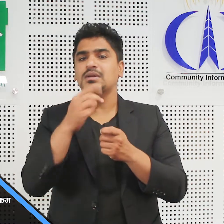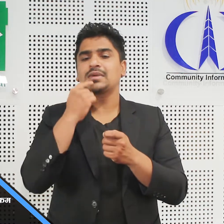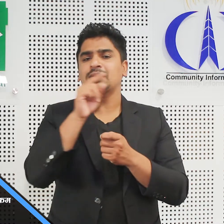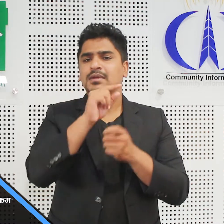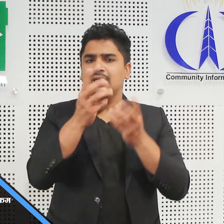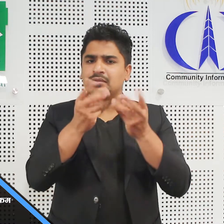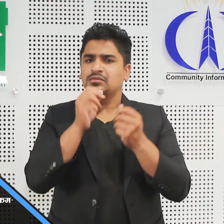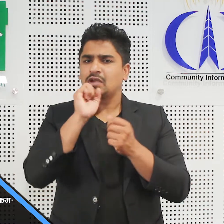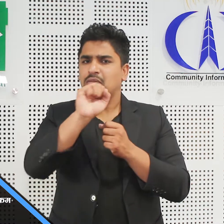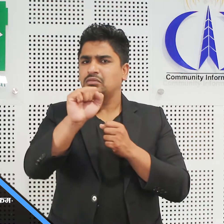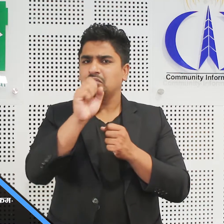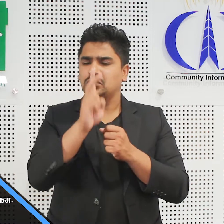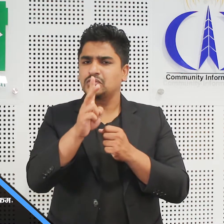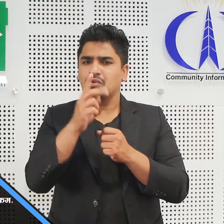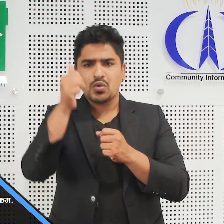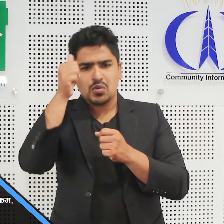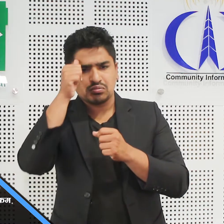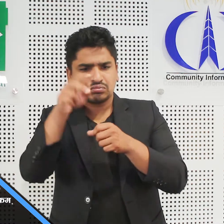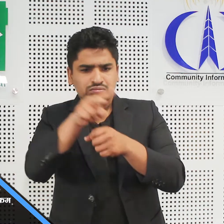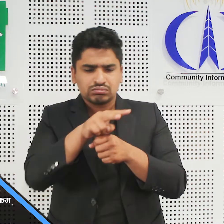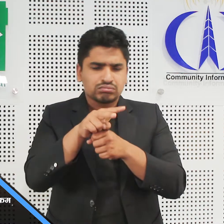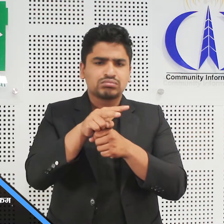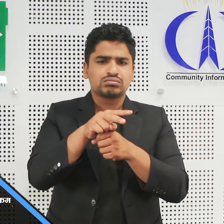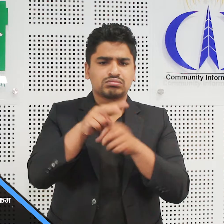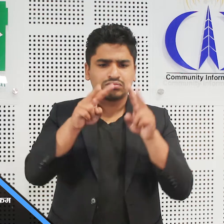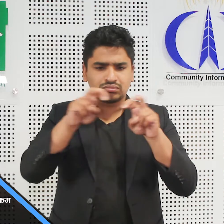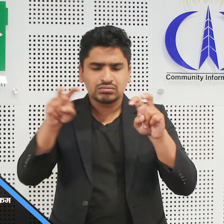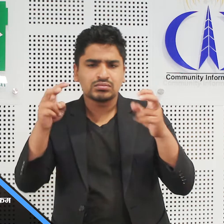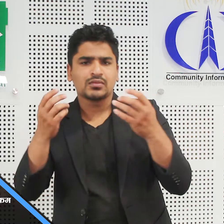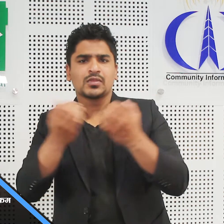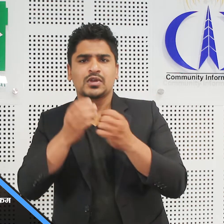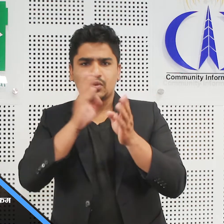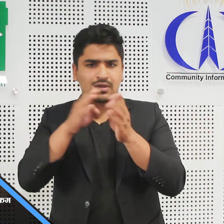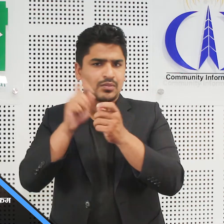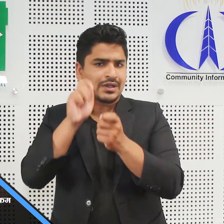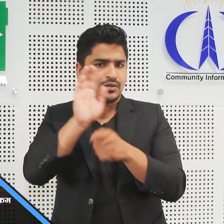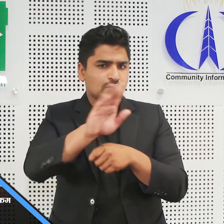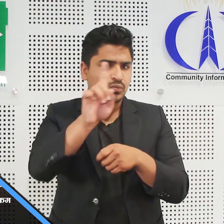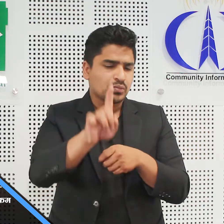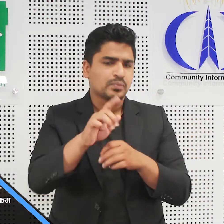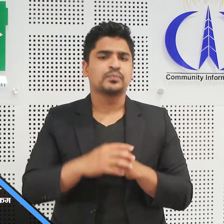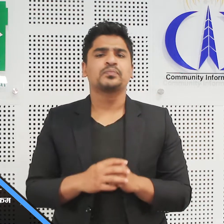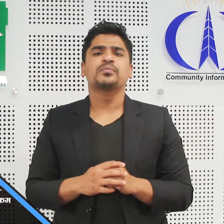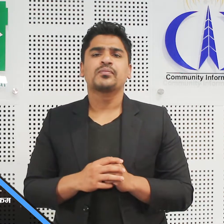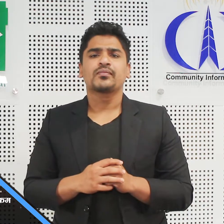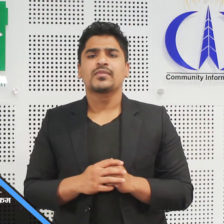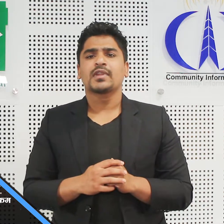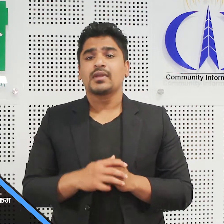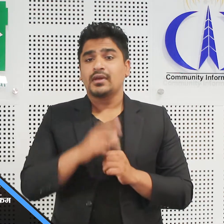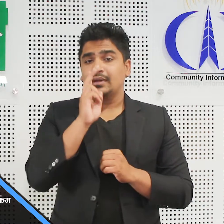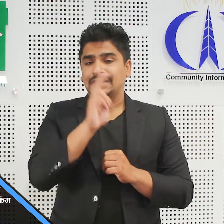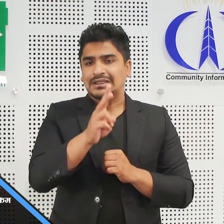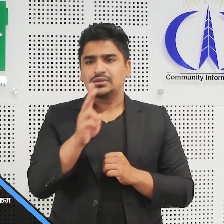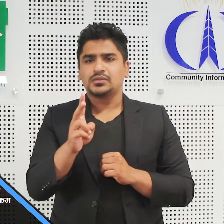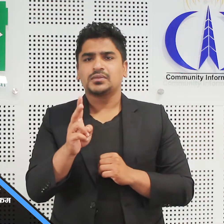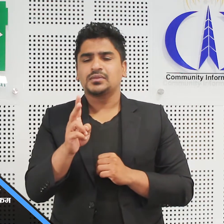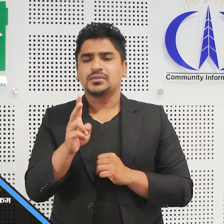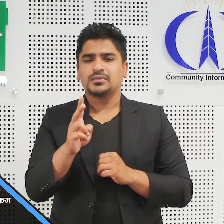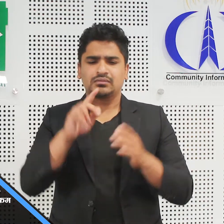कोरोनाले कस्तो प्रभाव पार्यो उनीहरूका लागि चाहिँ योजना कस्तो बनाउनु पर्छ भन्ने खालको हिसाबले तपाईँहरूले त्यस्तो खालको अनुगमन अध्ययन